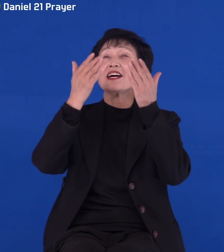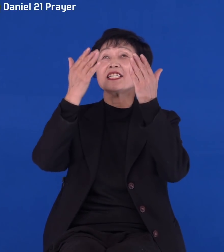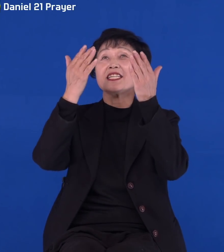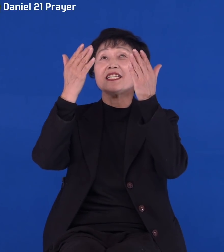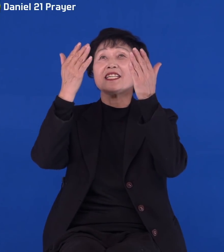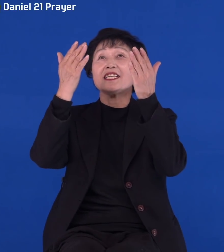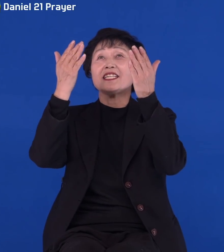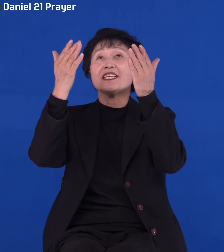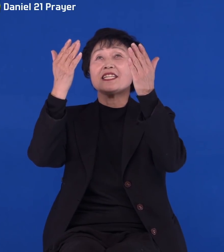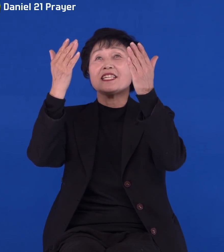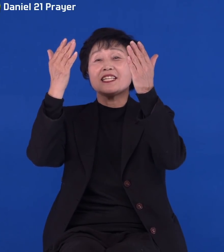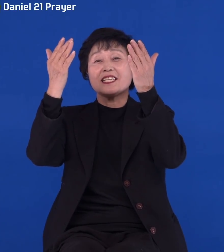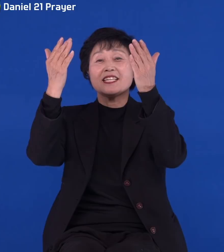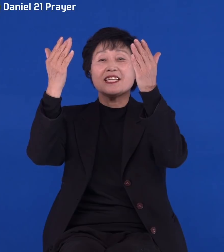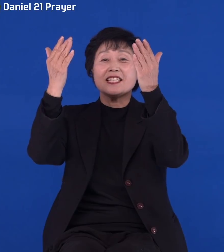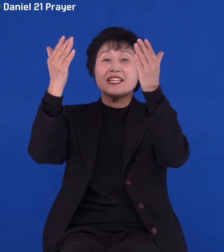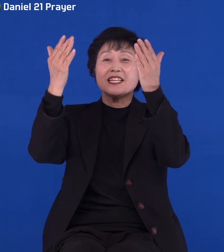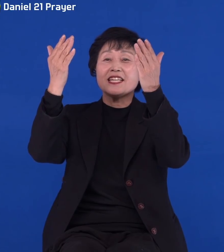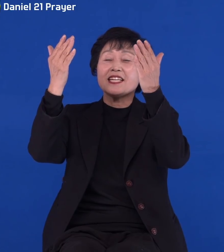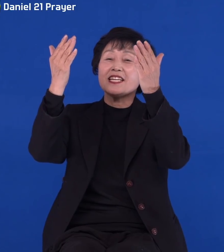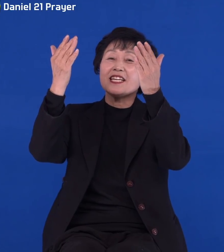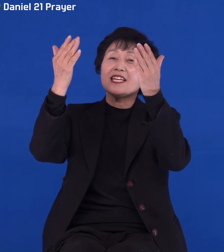경배하리.